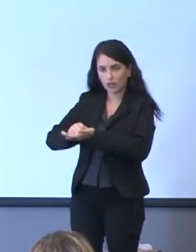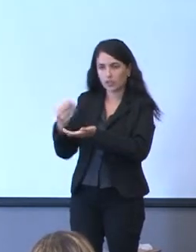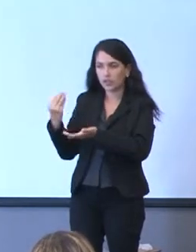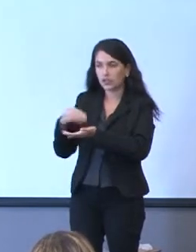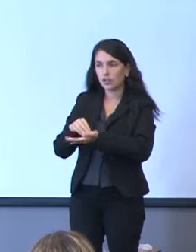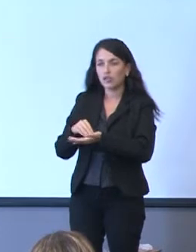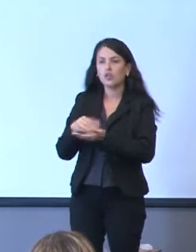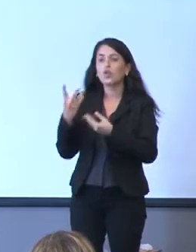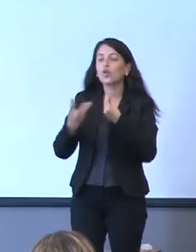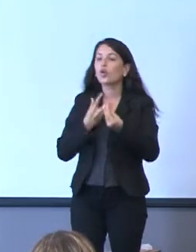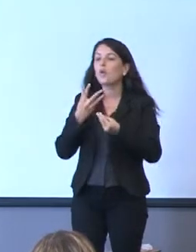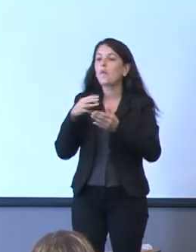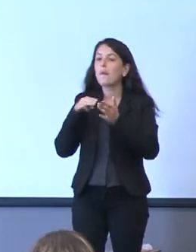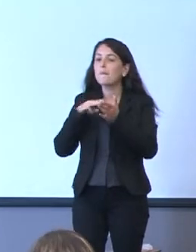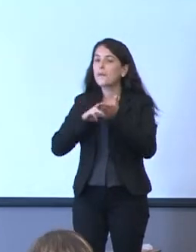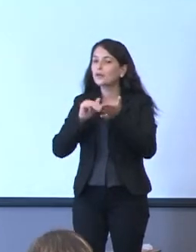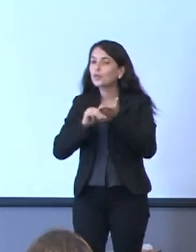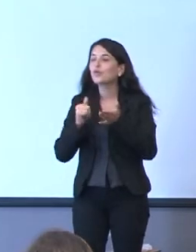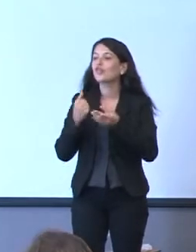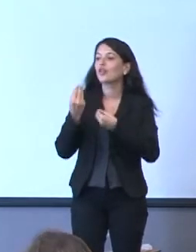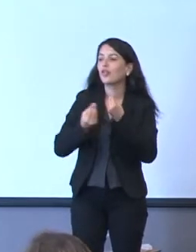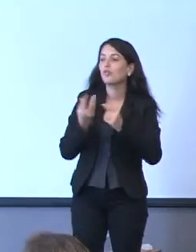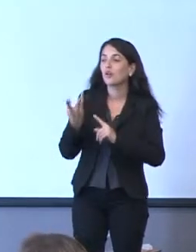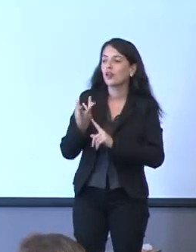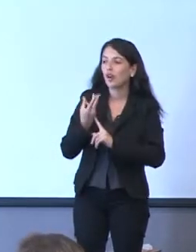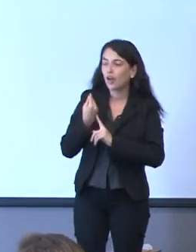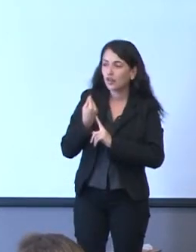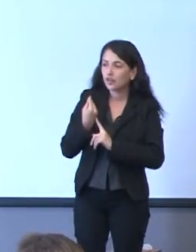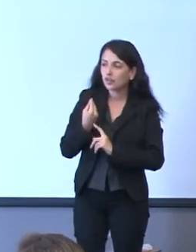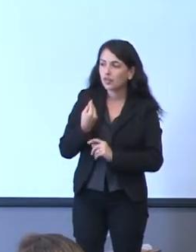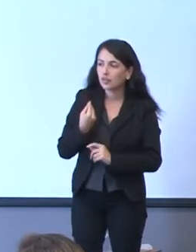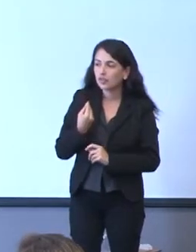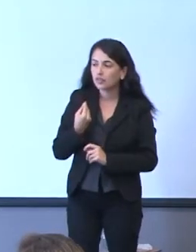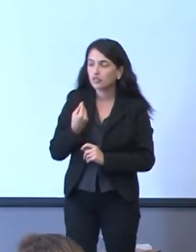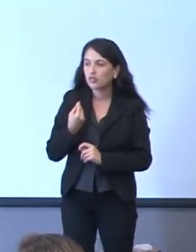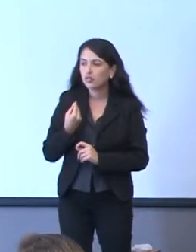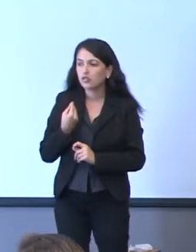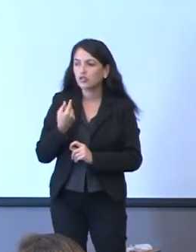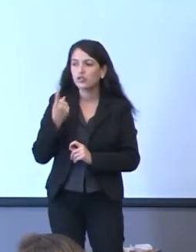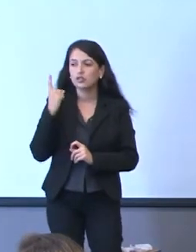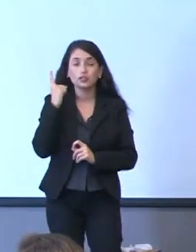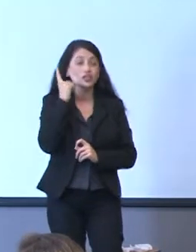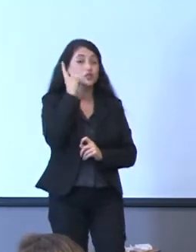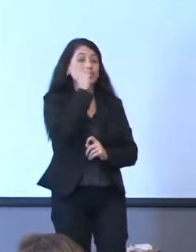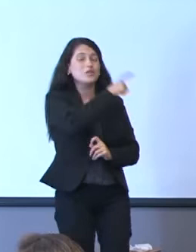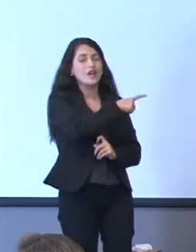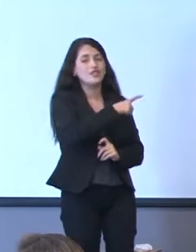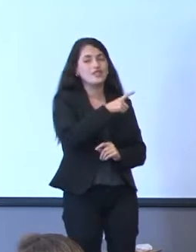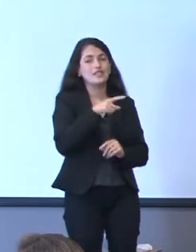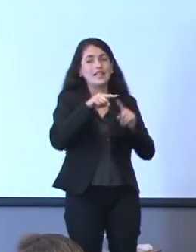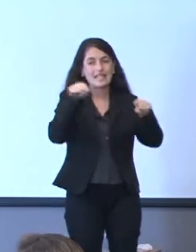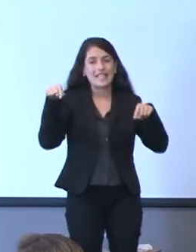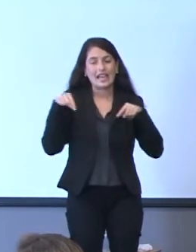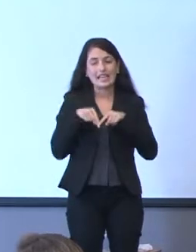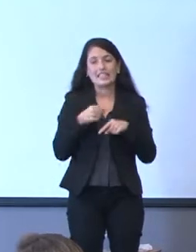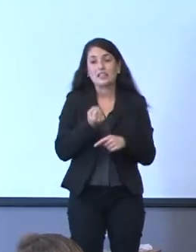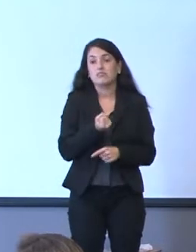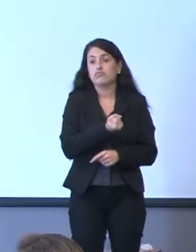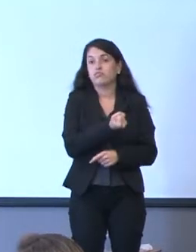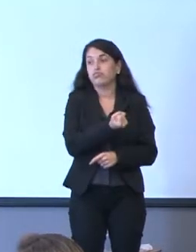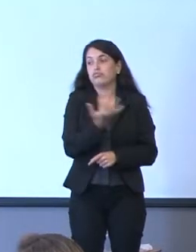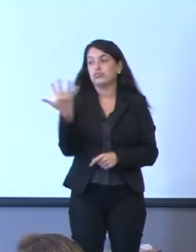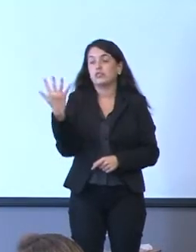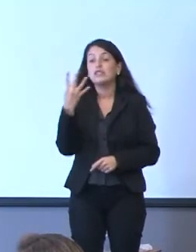de como explorar artes, né, de uma forma inclusiva. Uma grande dificuldade é a quantidade de crianças que a gente tem dentro da sala.